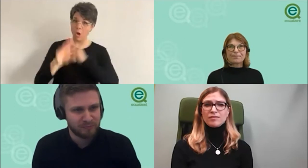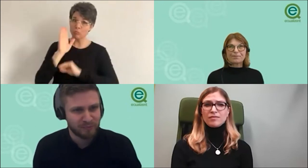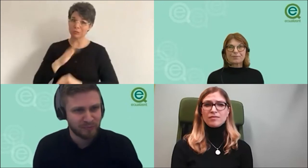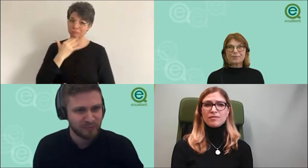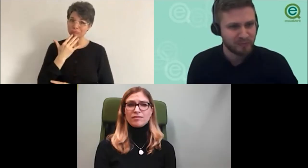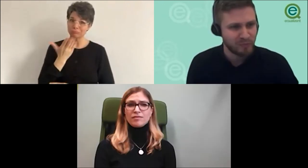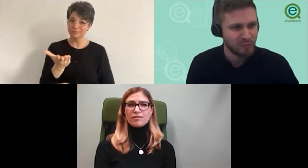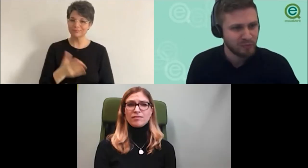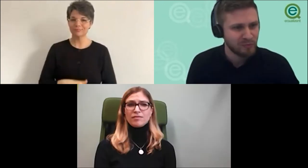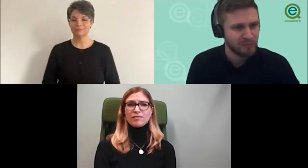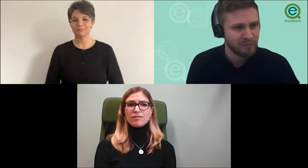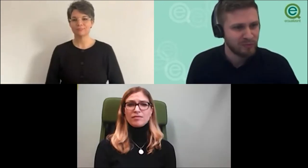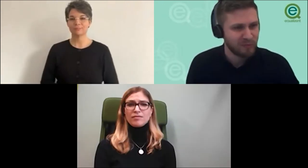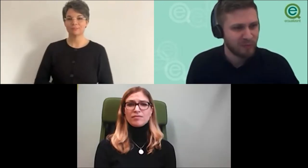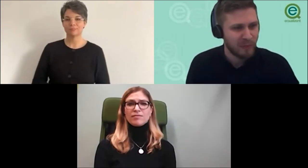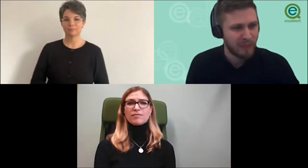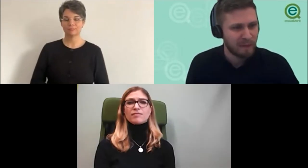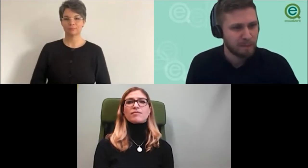Online-Veranstaltungen?